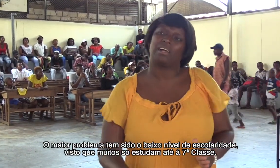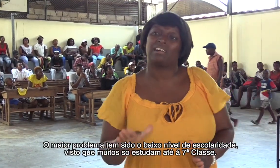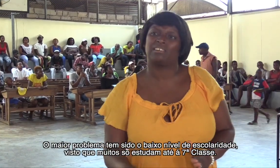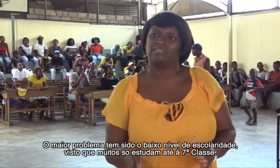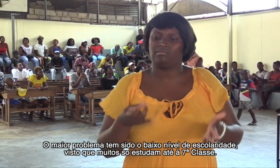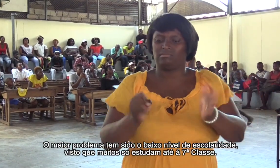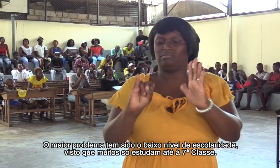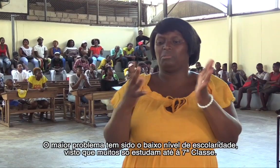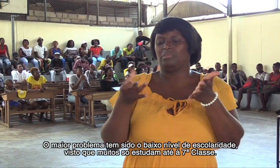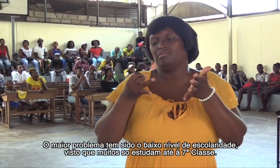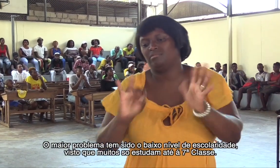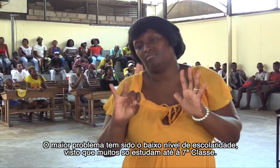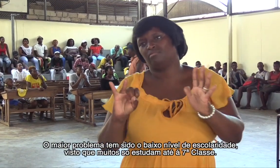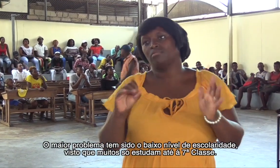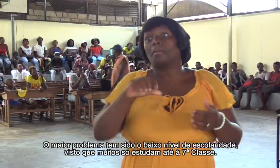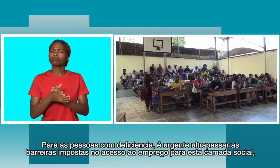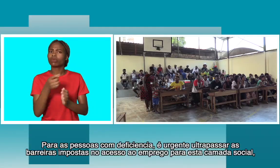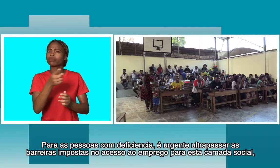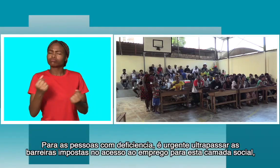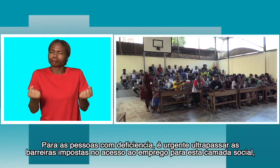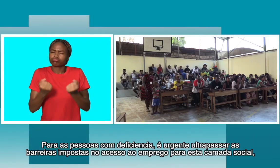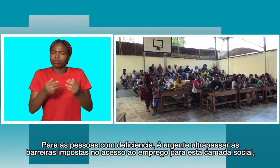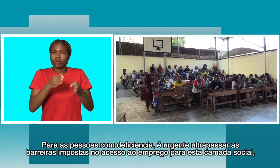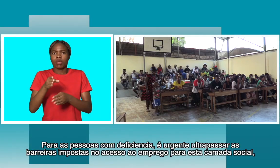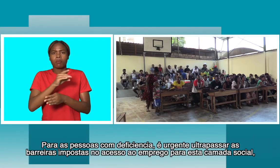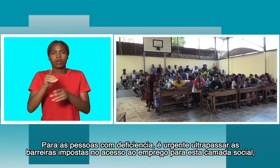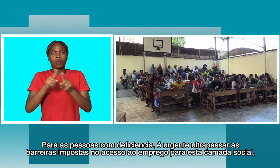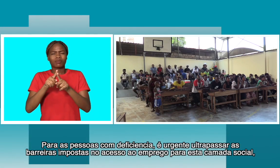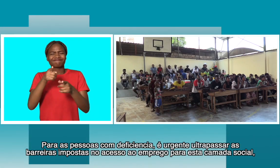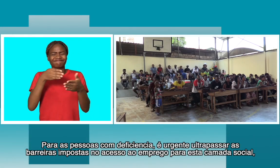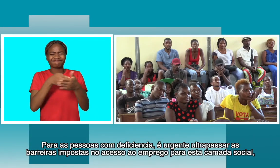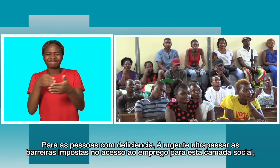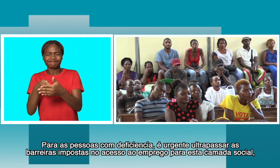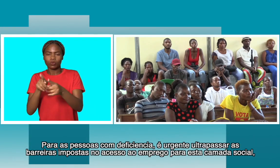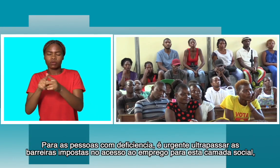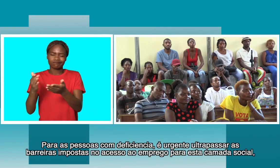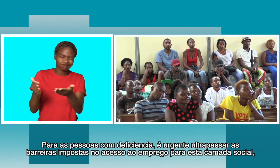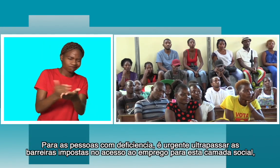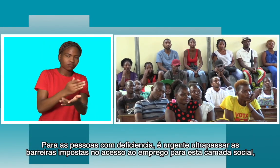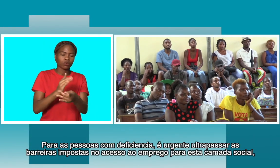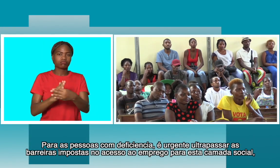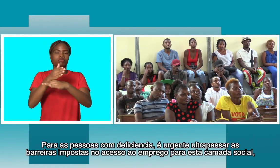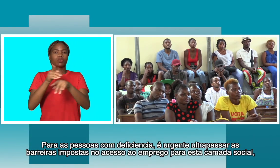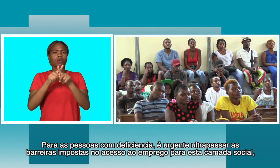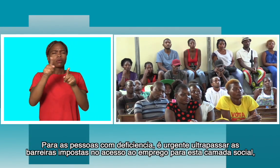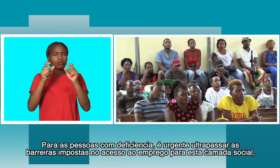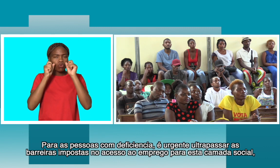Muitos só estudam até a sétima classe. Para as pessoas com deficiência, é urgente ultrapassar as